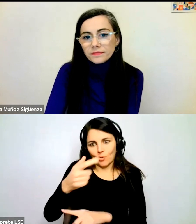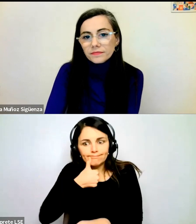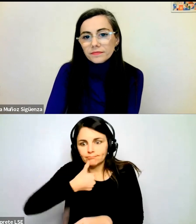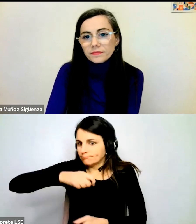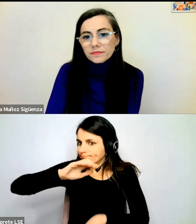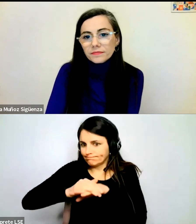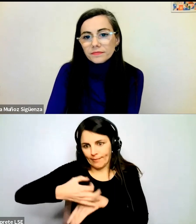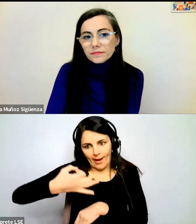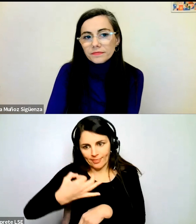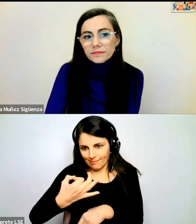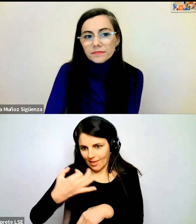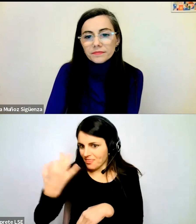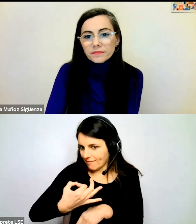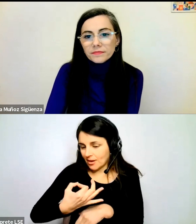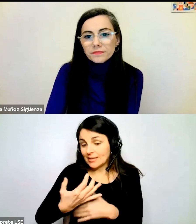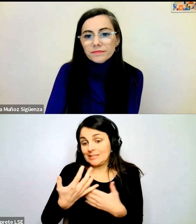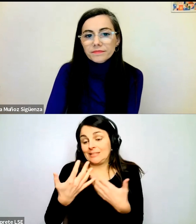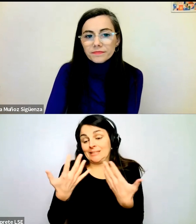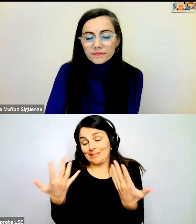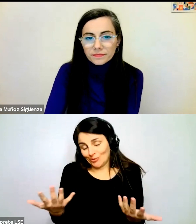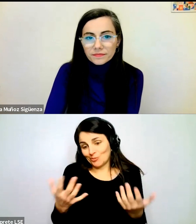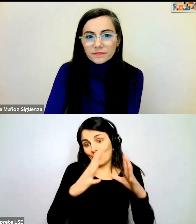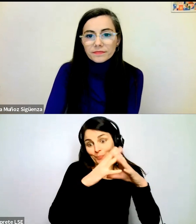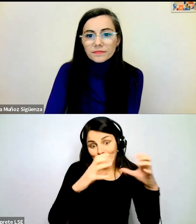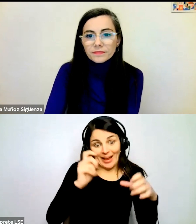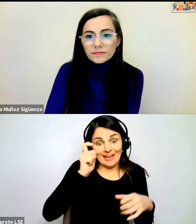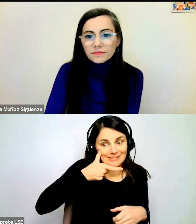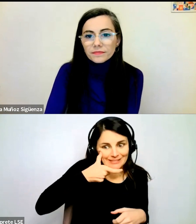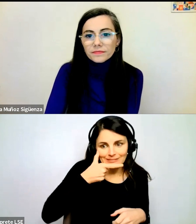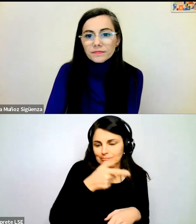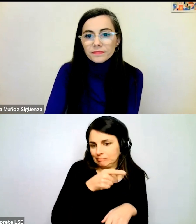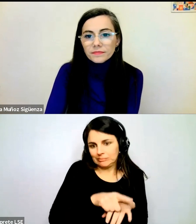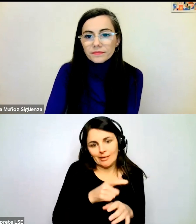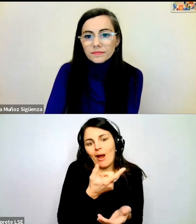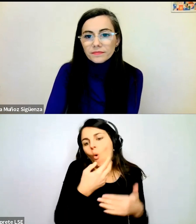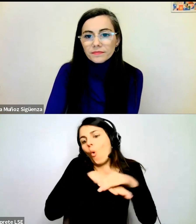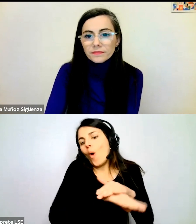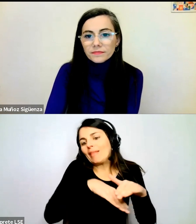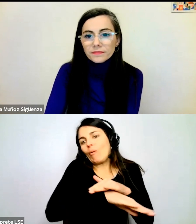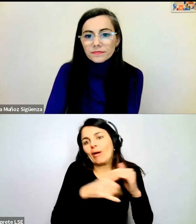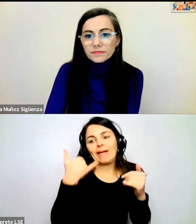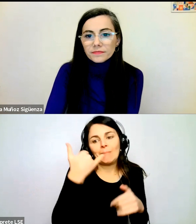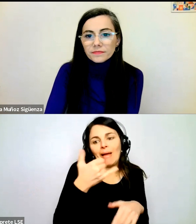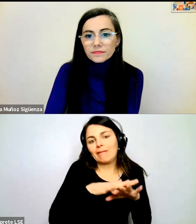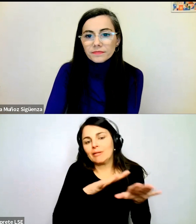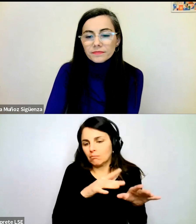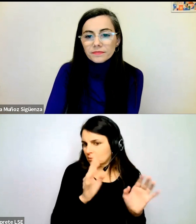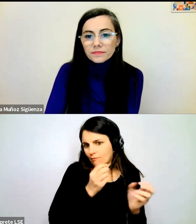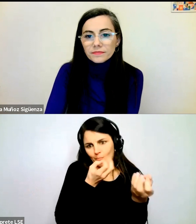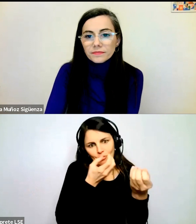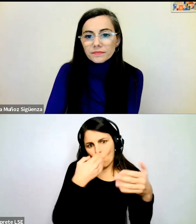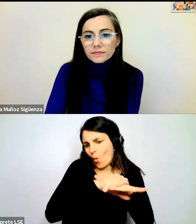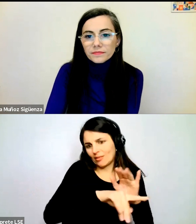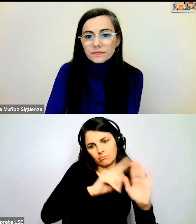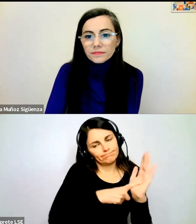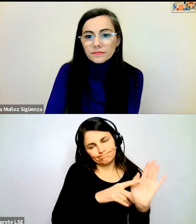hayas comunicado con ellos. Entonces, pues el Skype deja registrada la llamada, entonces no es el método adecuado, tendría que